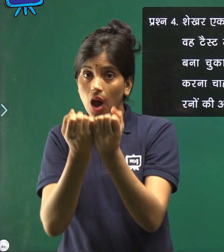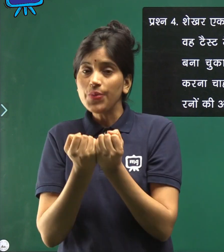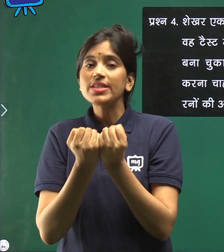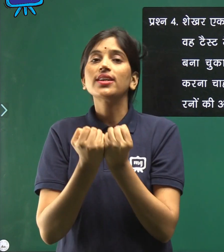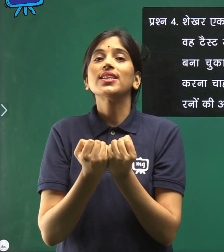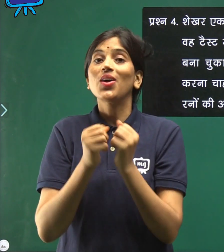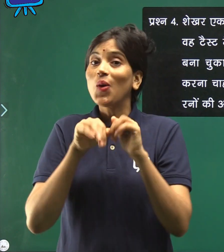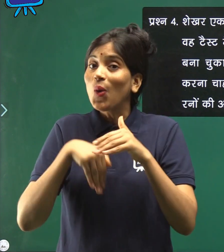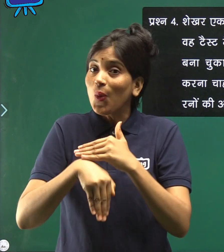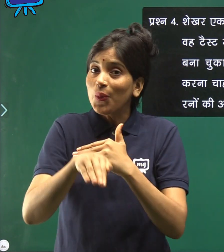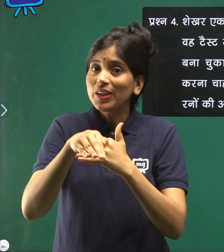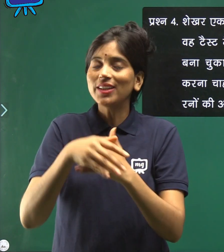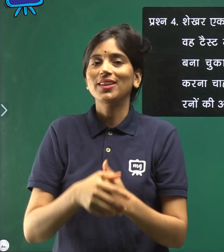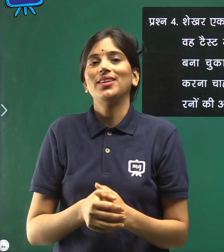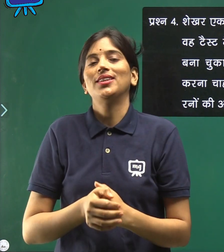आवश्यकता होगी?